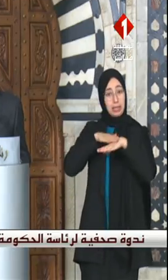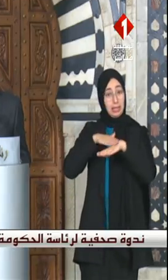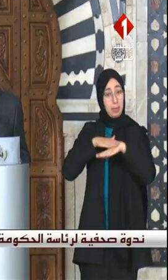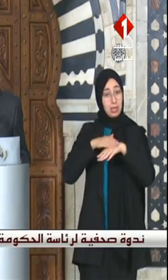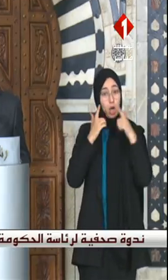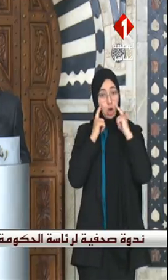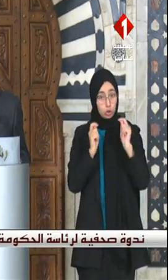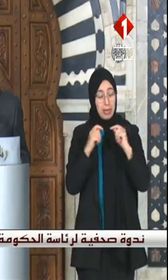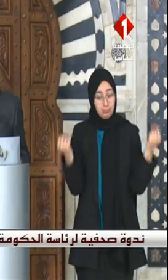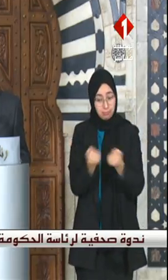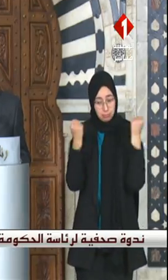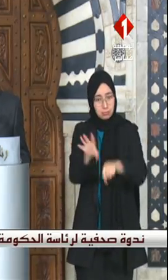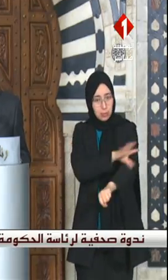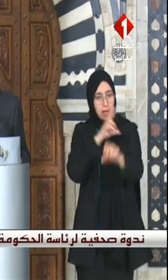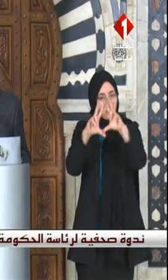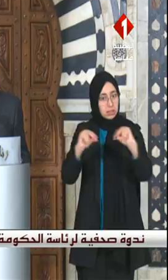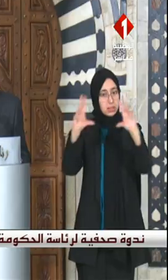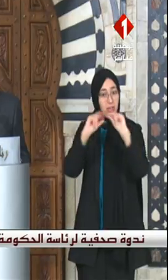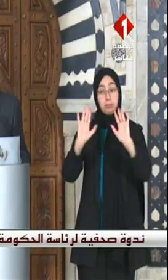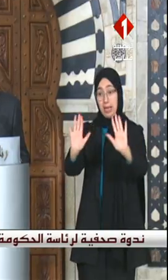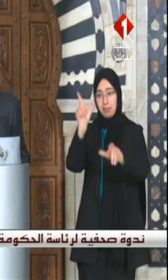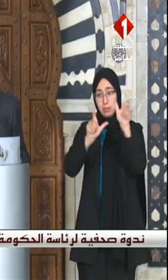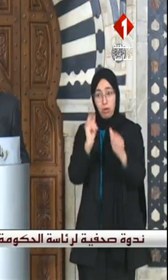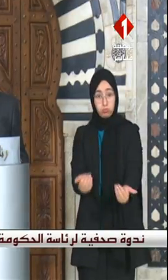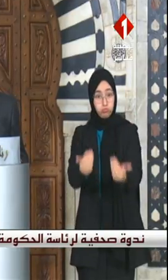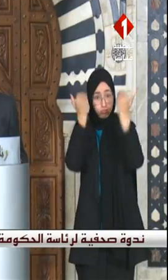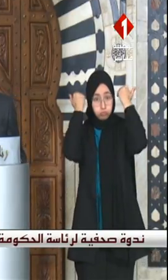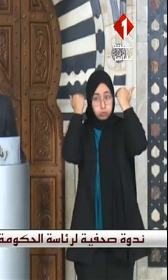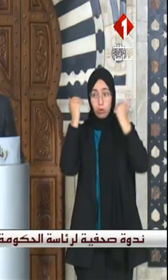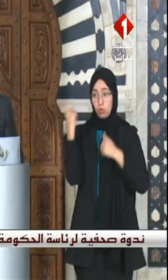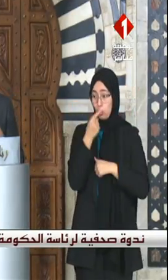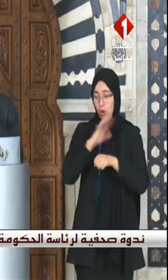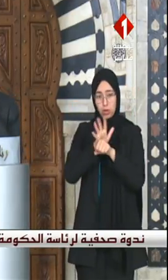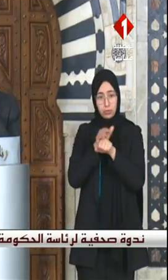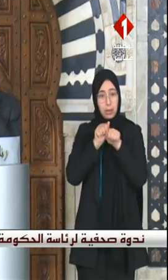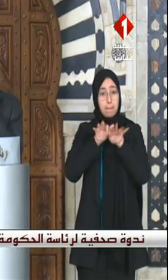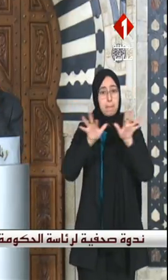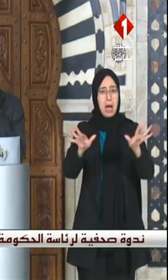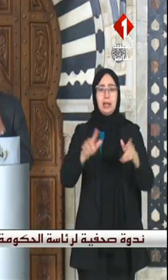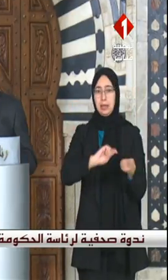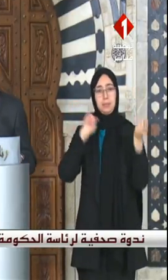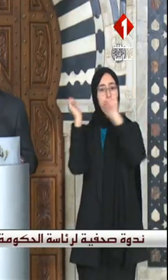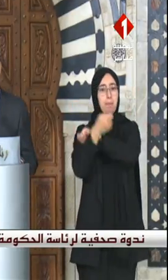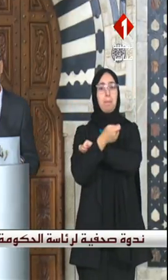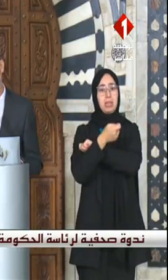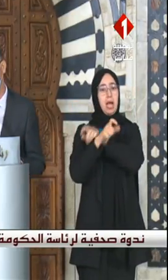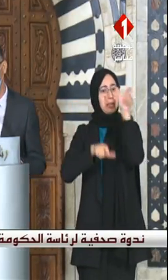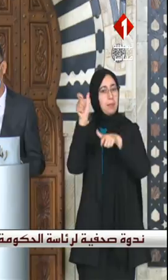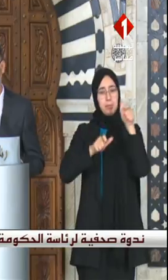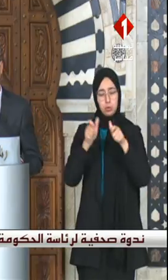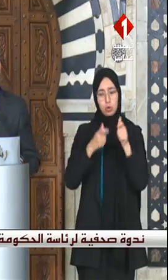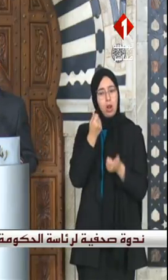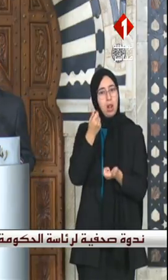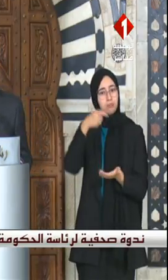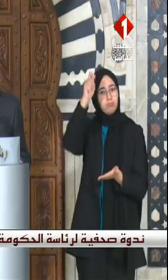مرة في التحسيس، ولكن ثم مع تنامي انتشار الفيروس تم استعمال الوسائل